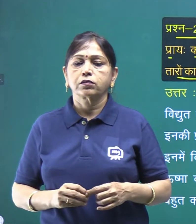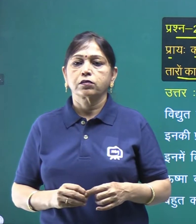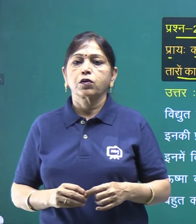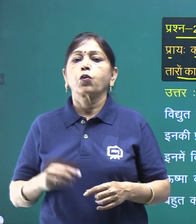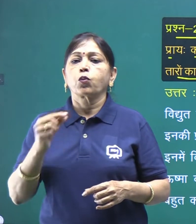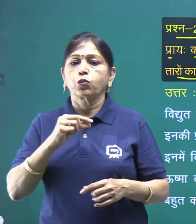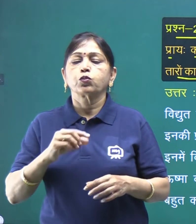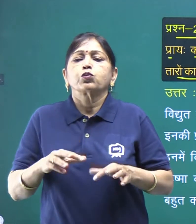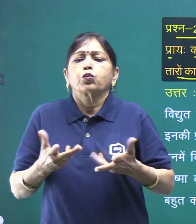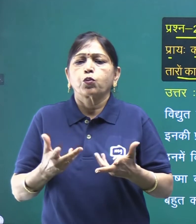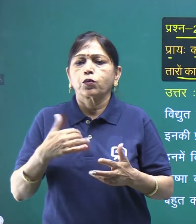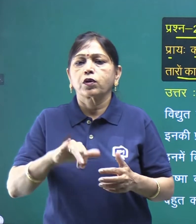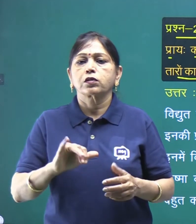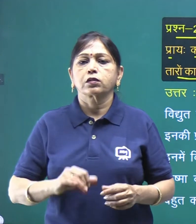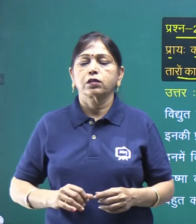क्यों किया जाता है?